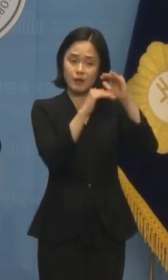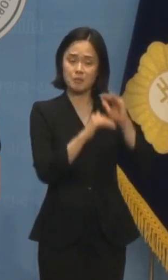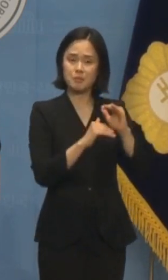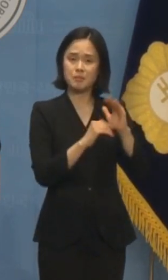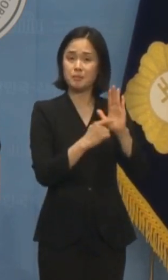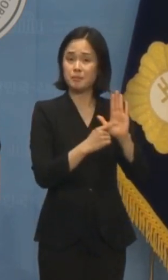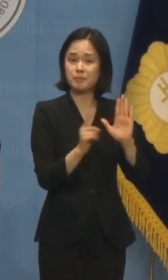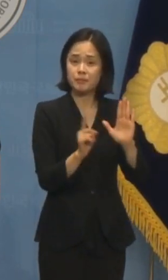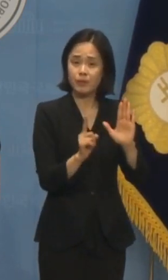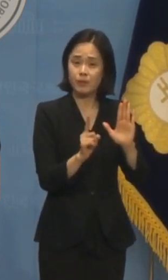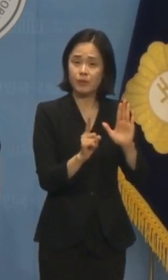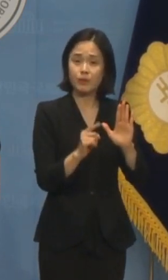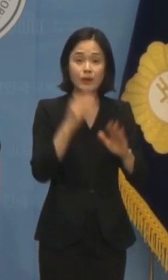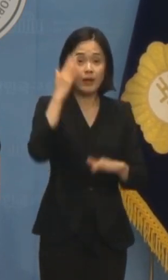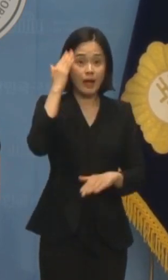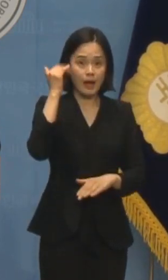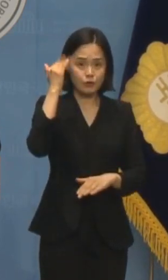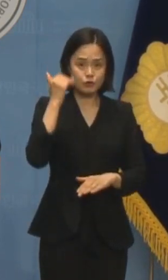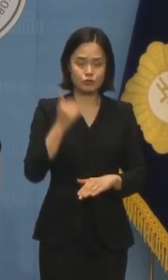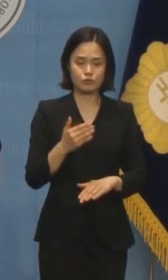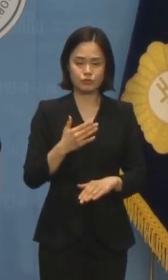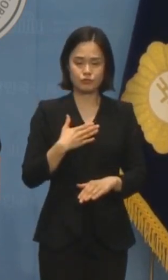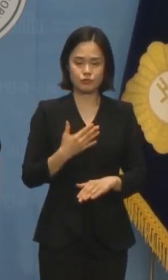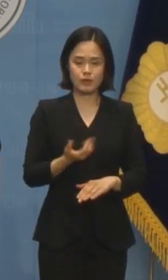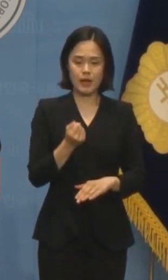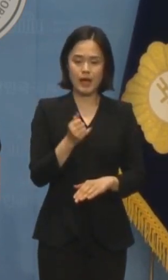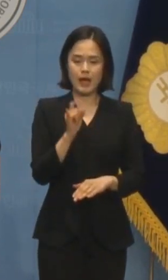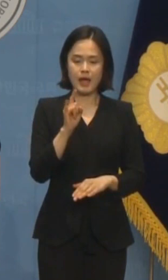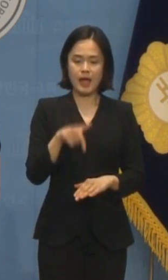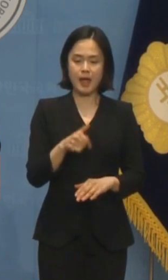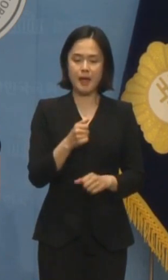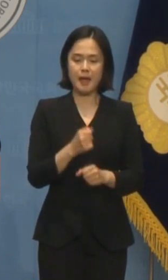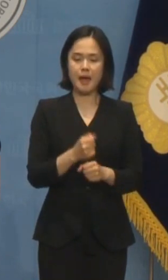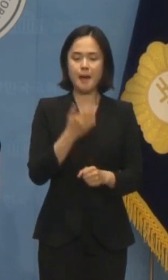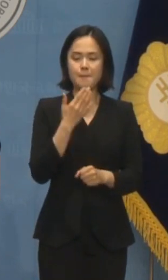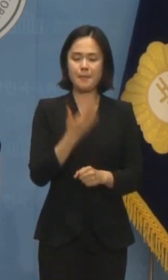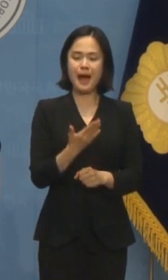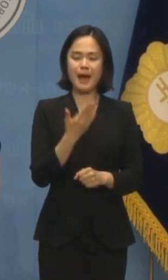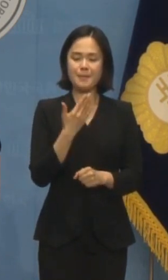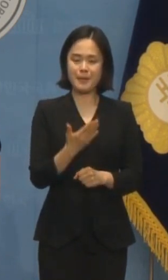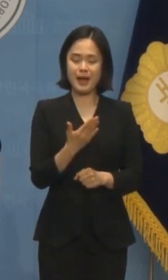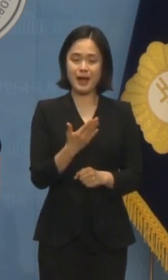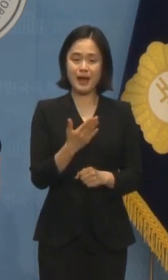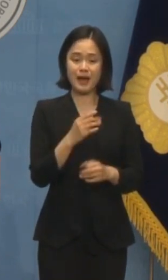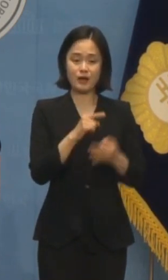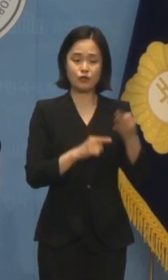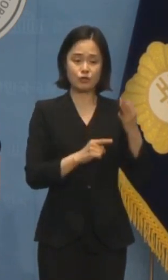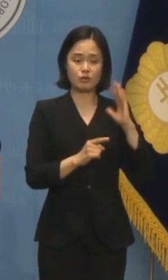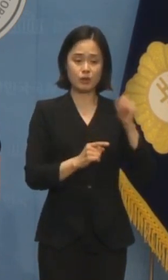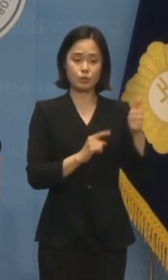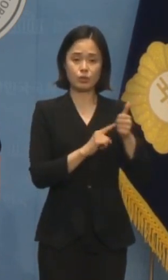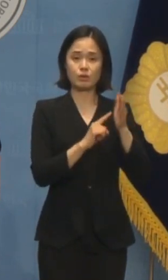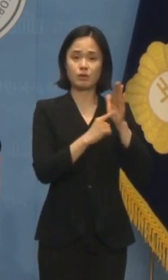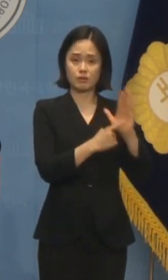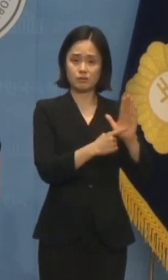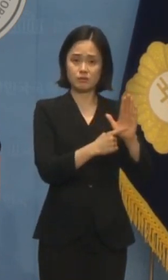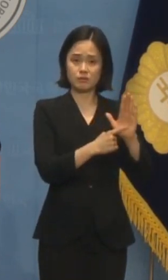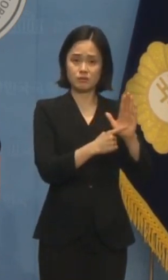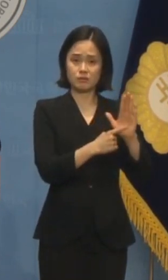핵무기를 보유할 수도 있다라는 윤 대통령의 발언에 대해서도 미국은 브리핑을 통해서